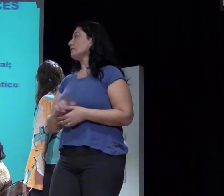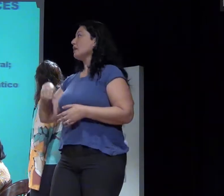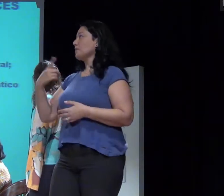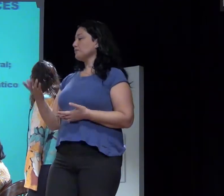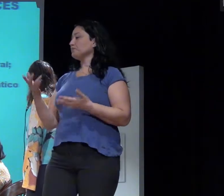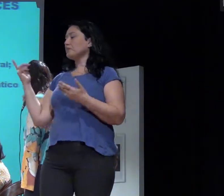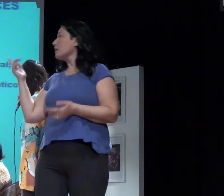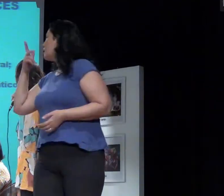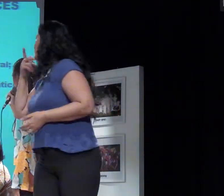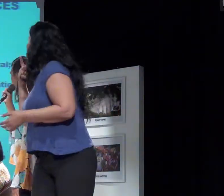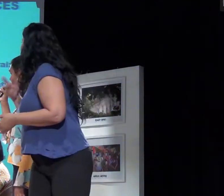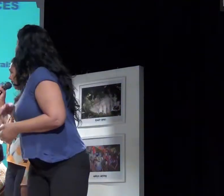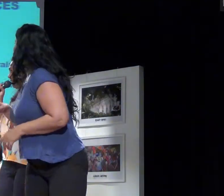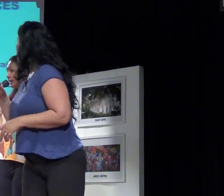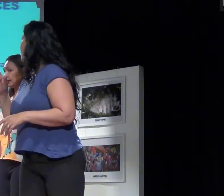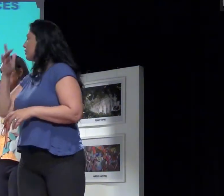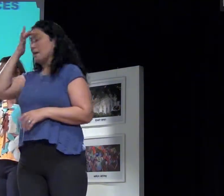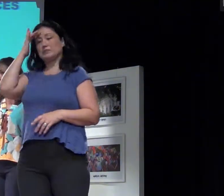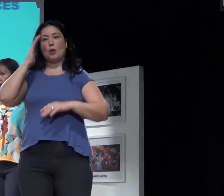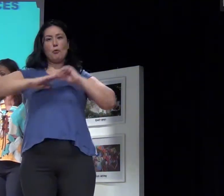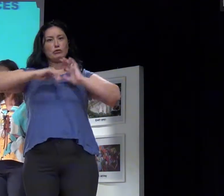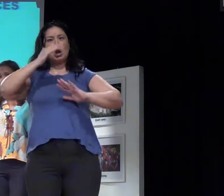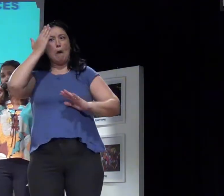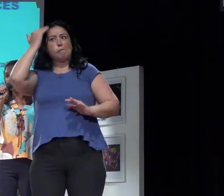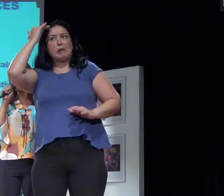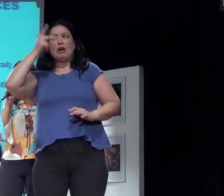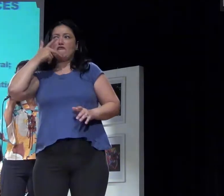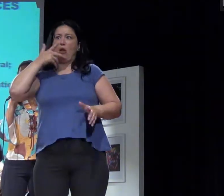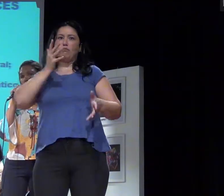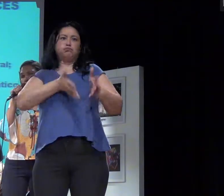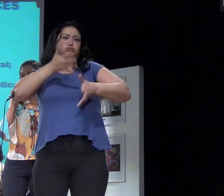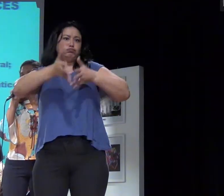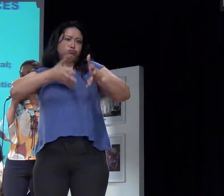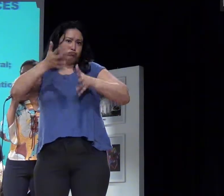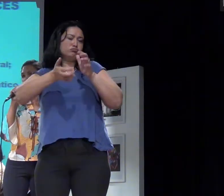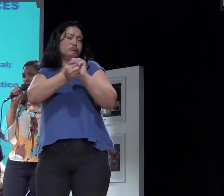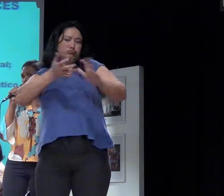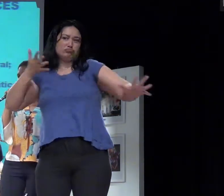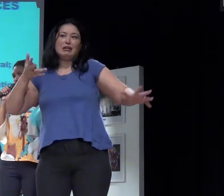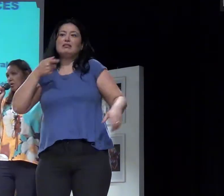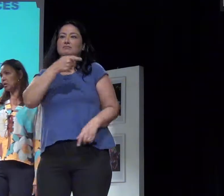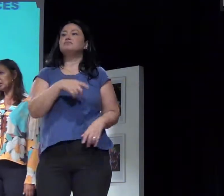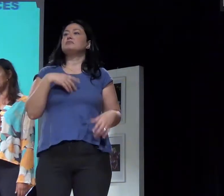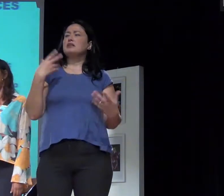Profissionais fluentes em Libras. Por quê? Porque até então era tudo ouvinte. Então, a partir